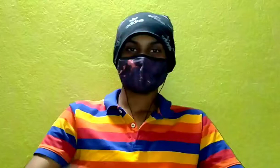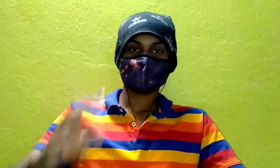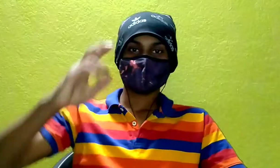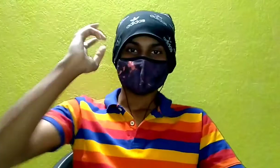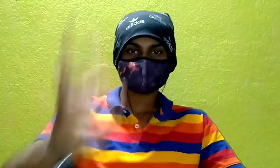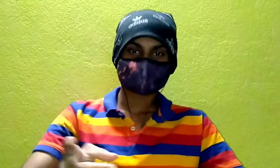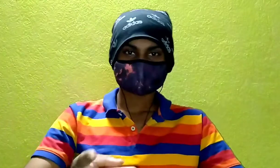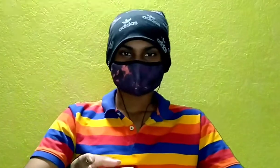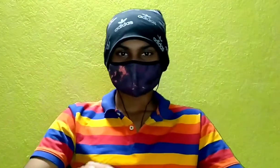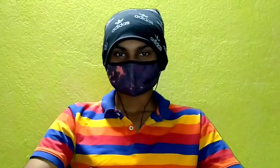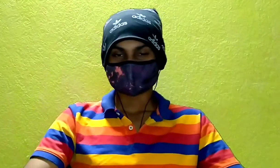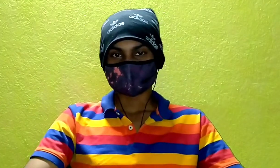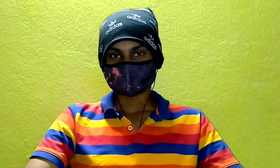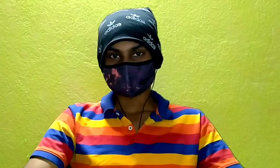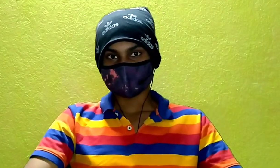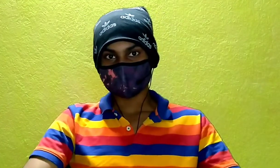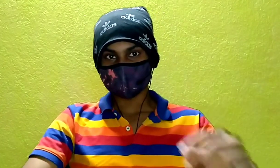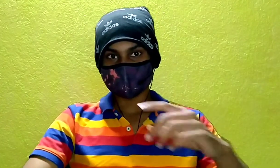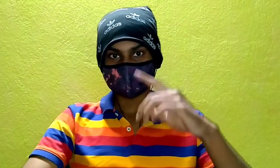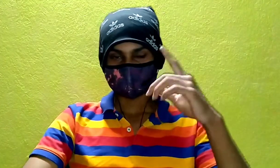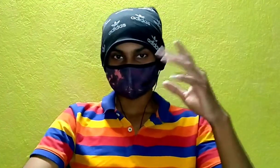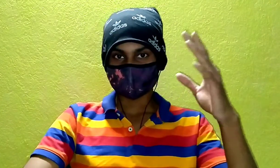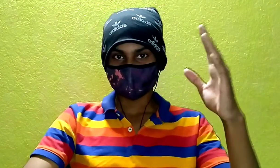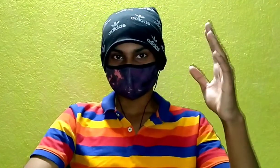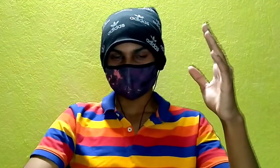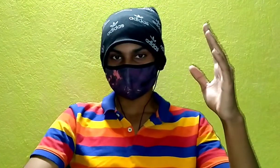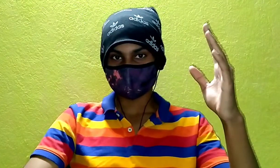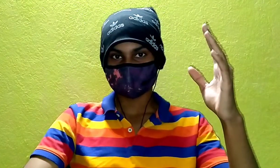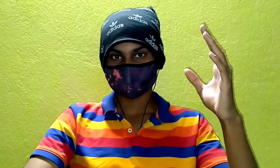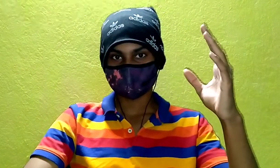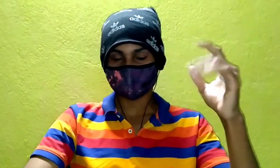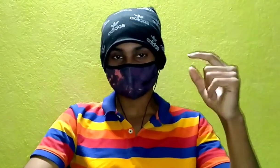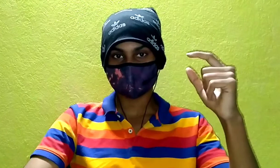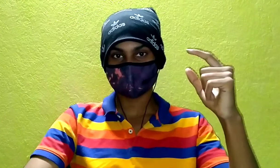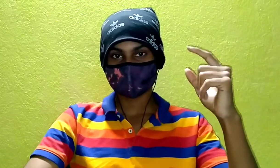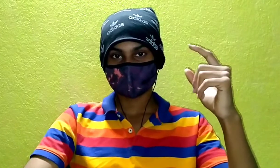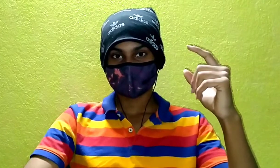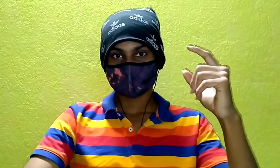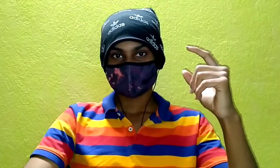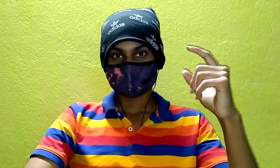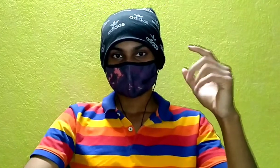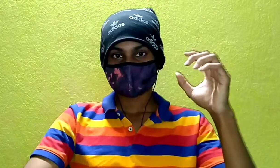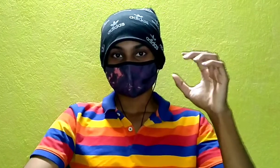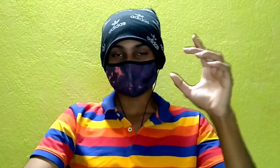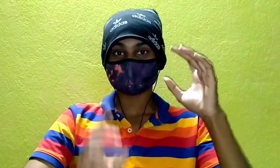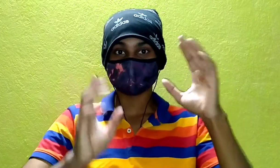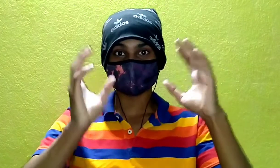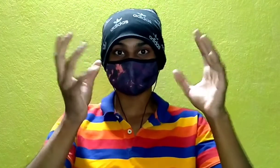मैं सुरक्षित प्रसव आप लोग आपके विकल्प और जाएं है लिए बहुत ही जरूरी